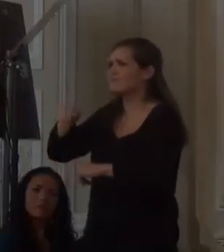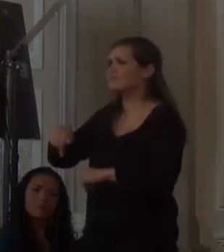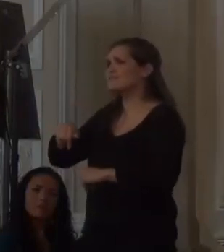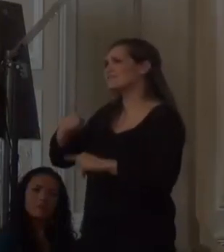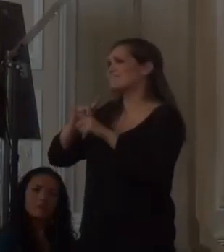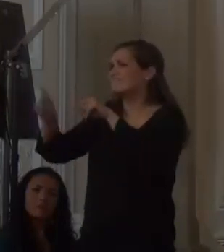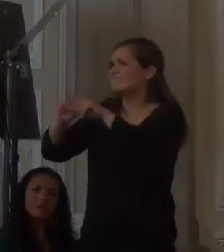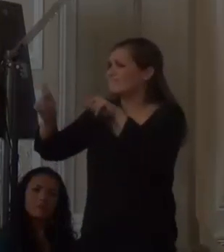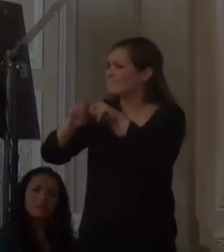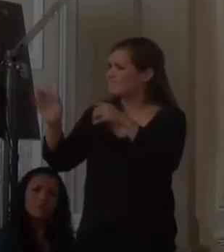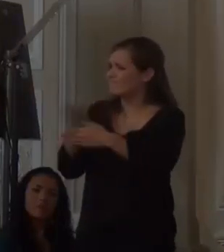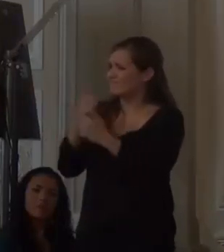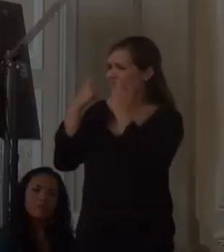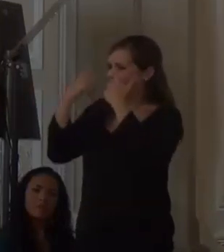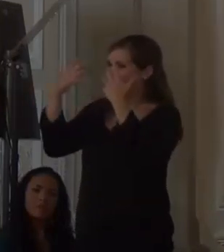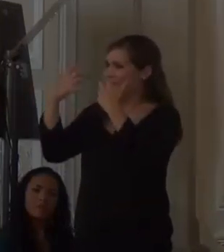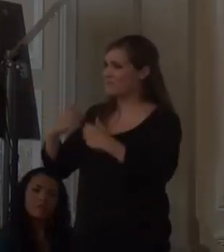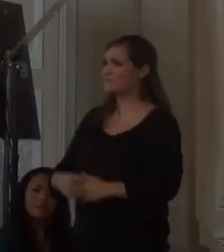Martín de Lima.